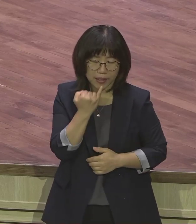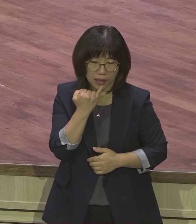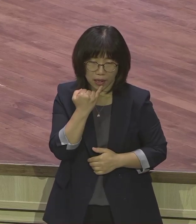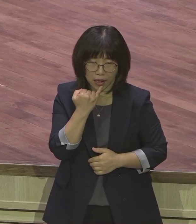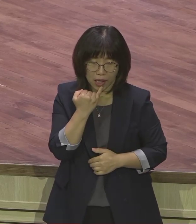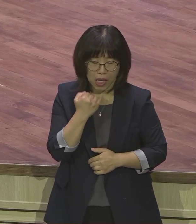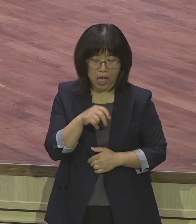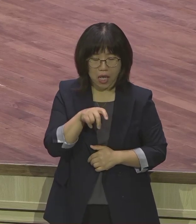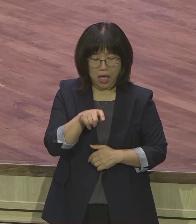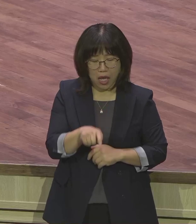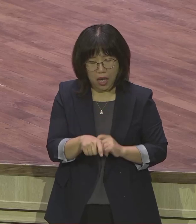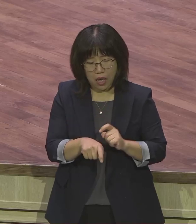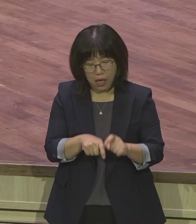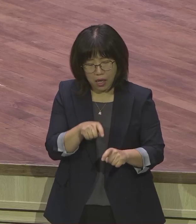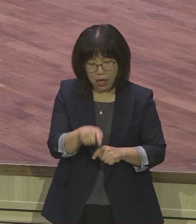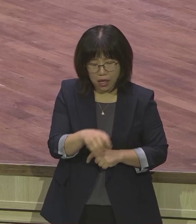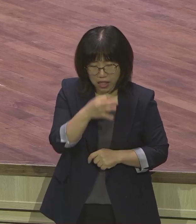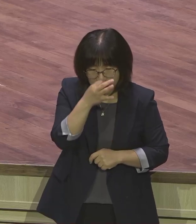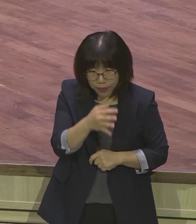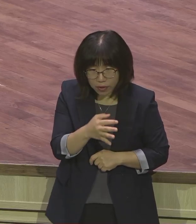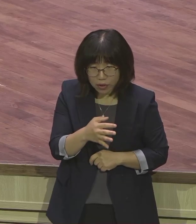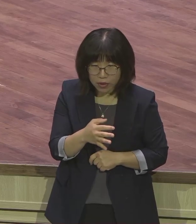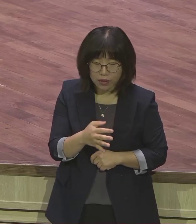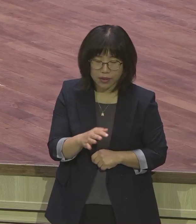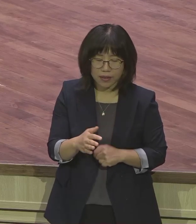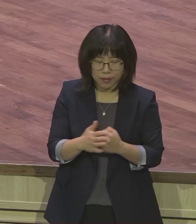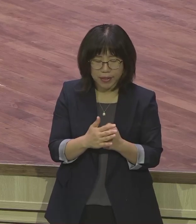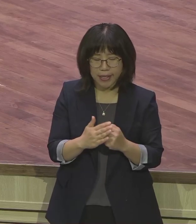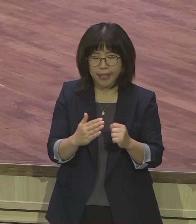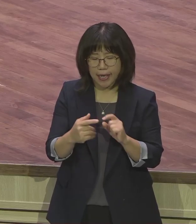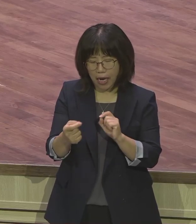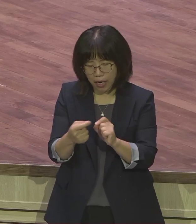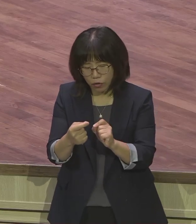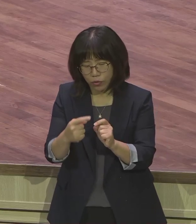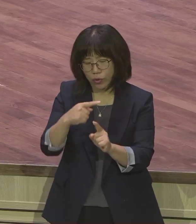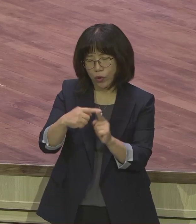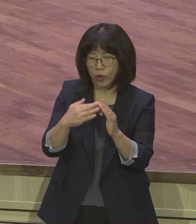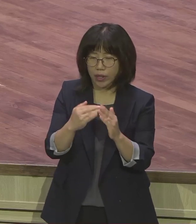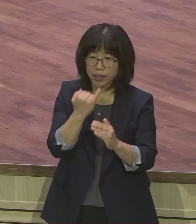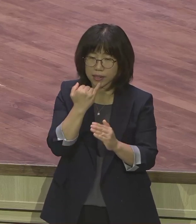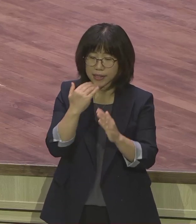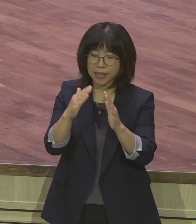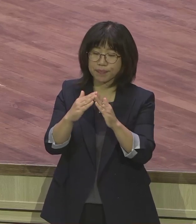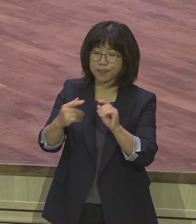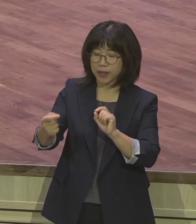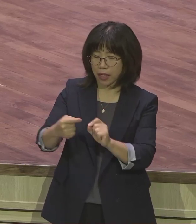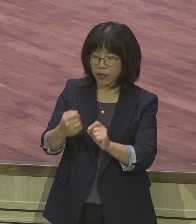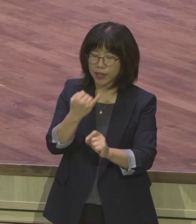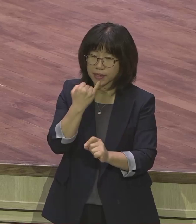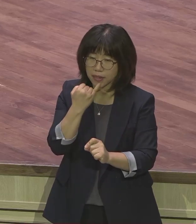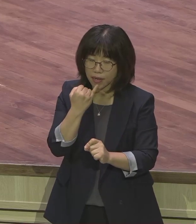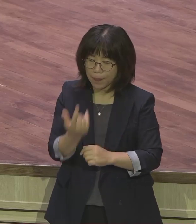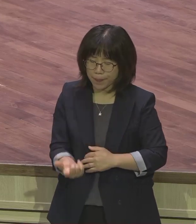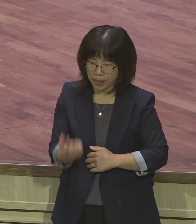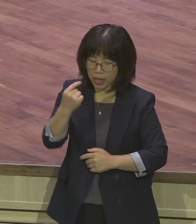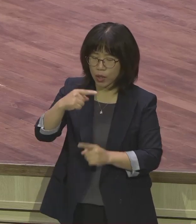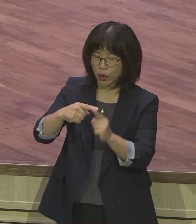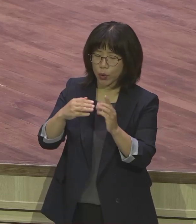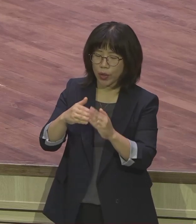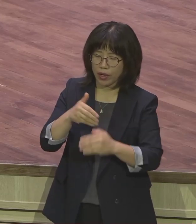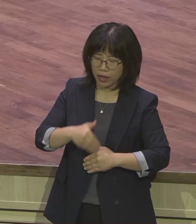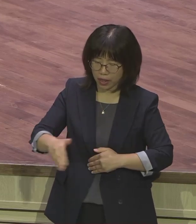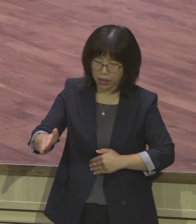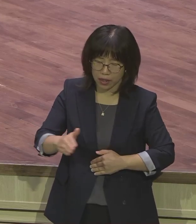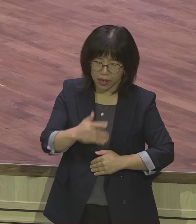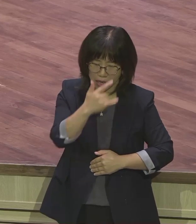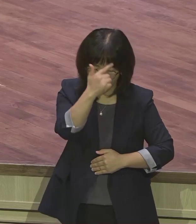몇 걸음 걸어서 교회 갈 수 있는 우리나라 교회 많지 않냐 개척교회다 멋진 교회 다른바 하다 상관없이 빨리 그 교회 가서 예배